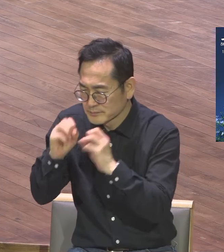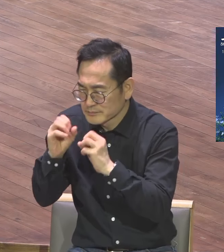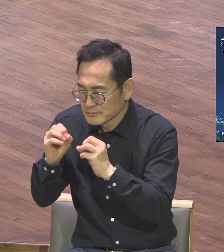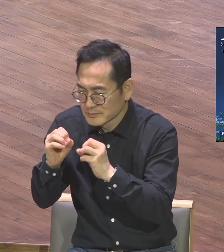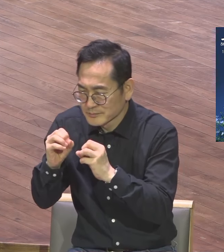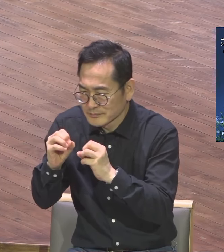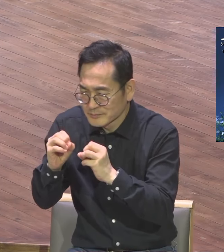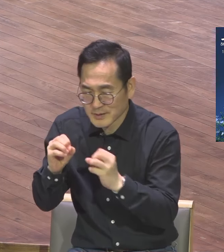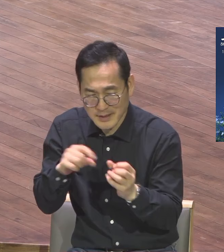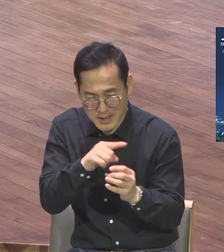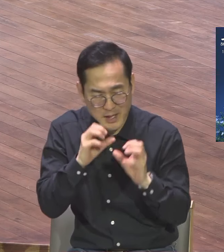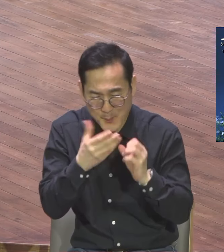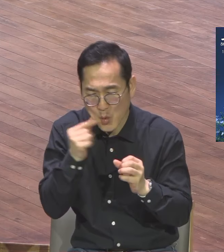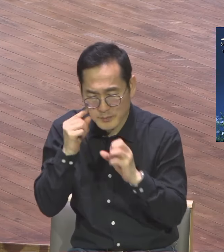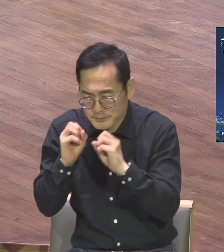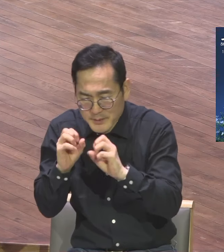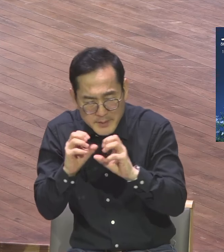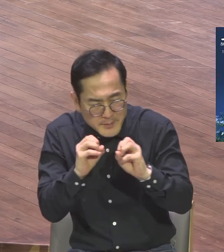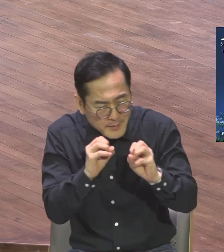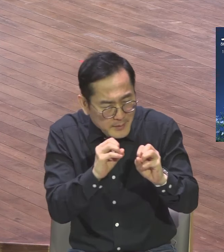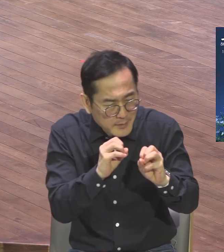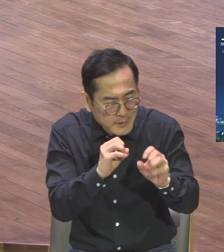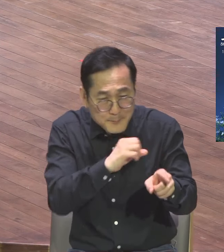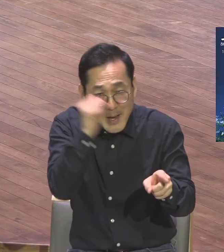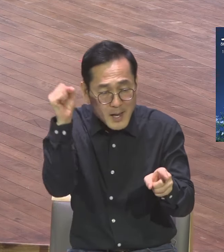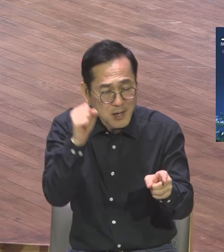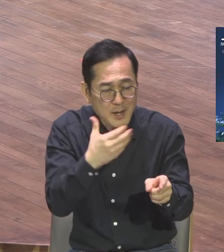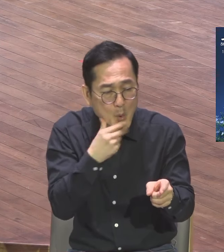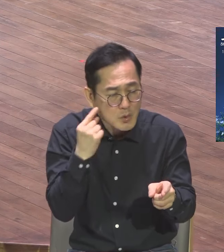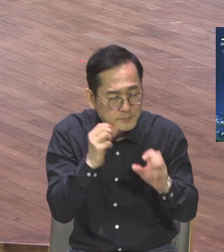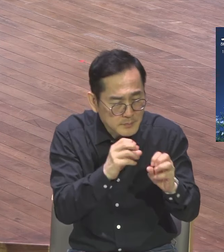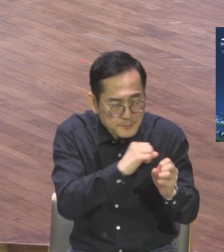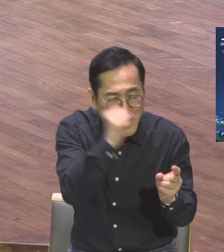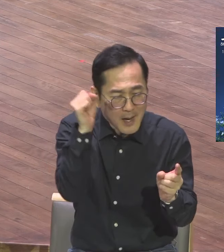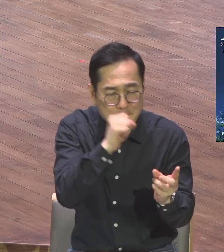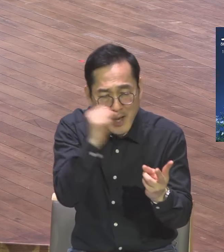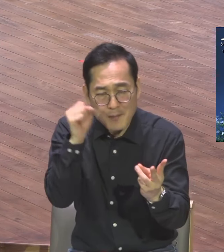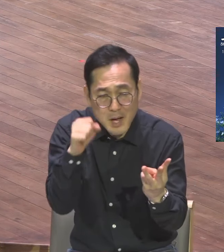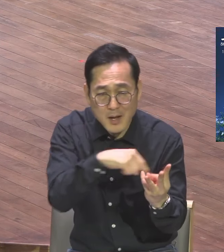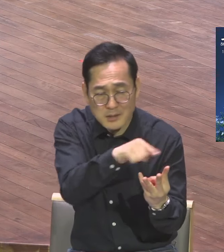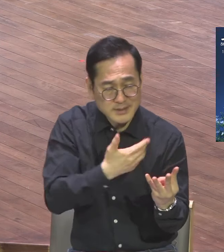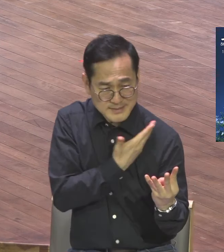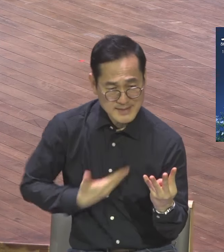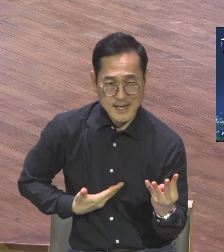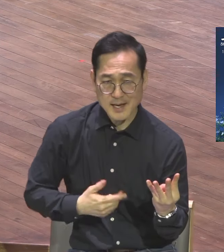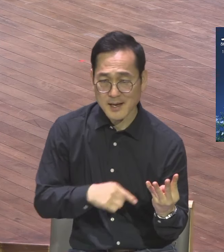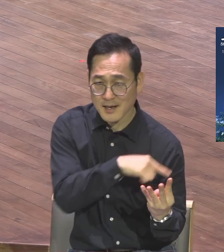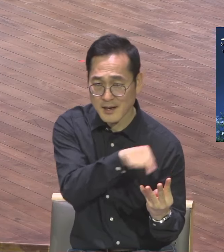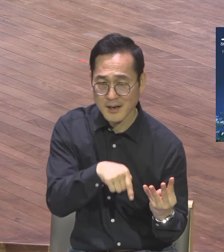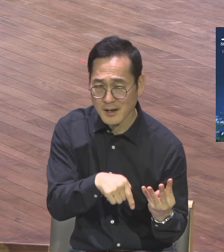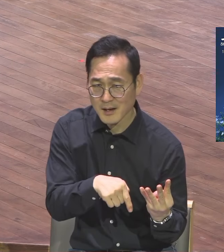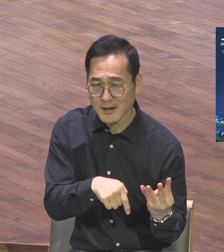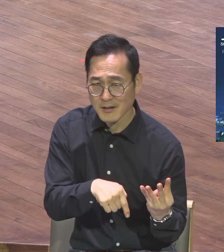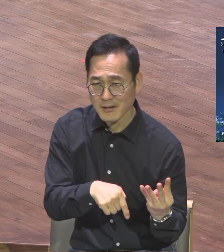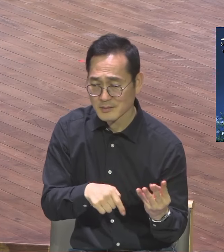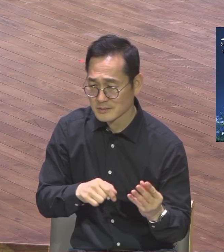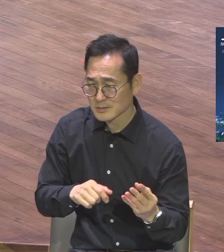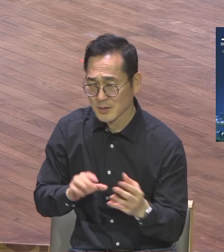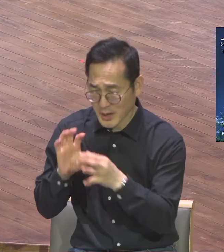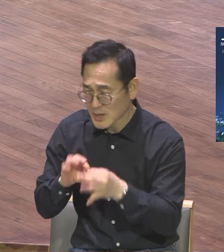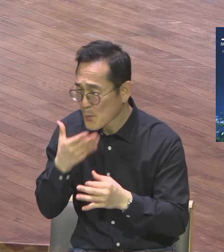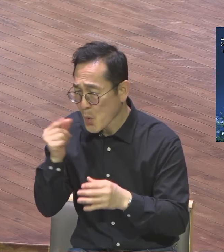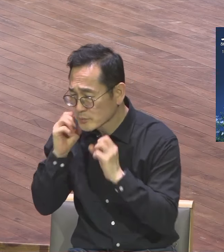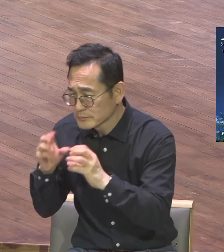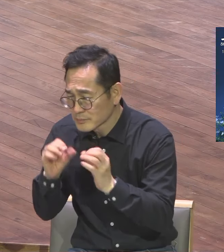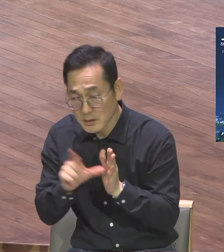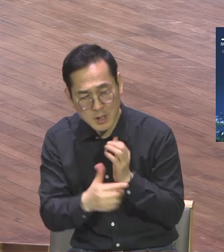동역하면서 탁월한 역할을 합니다. 동역하면서 앞뒤 좌우로 잘 피스메이크 하면서 이게 바울